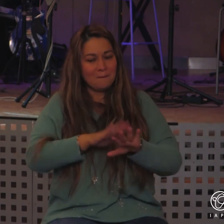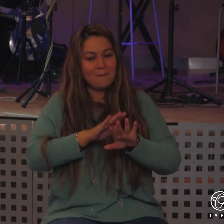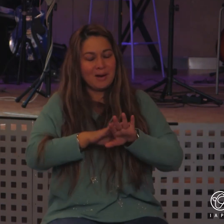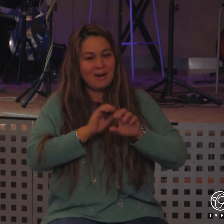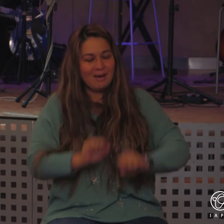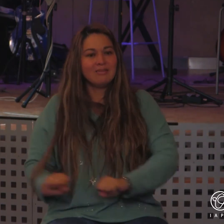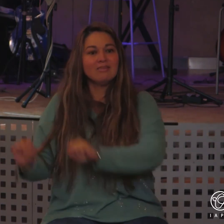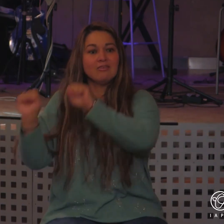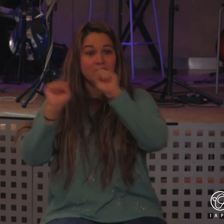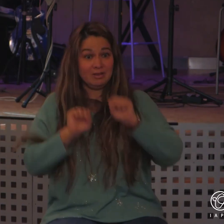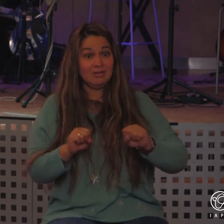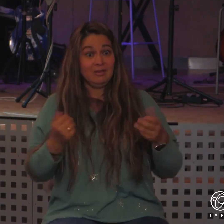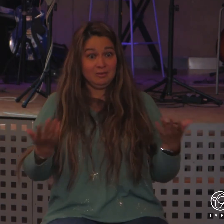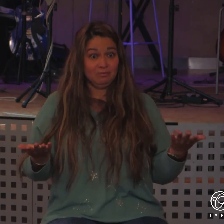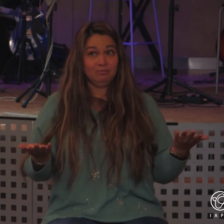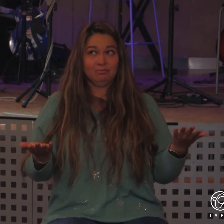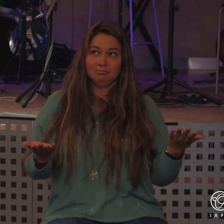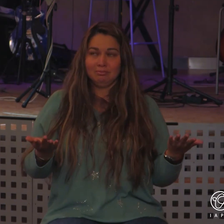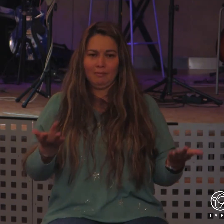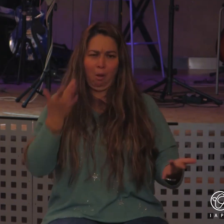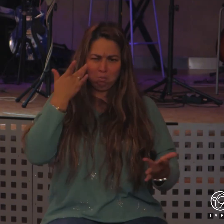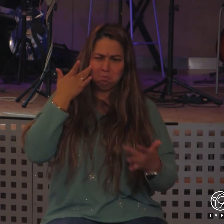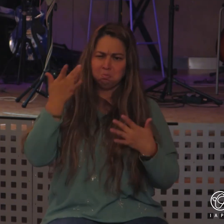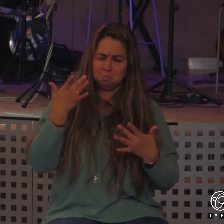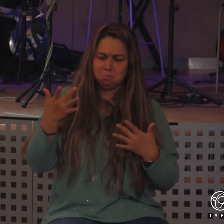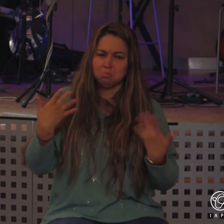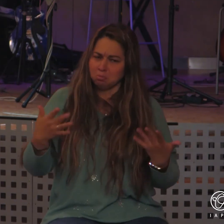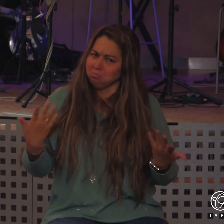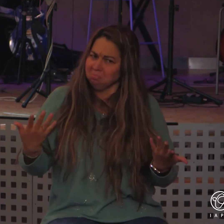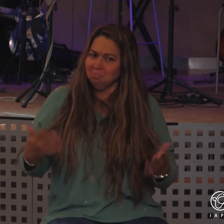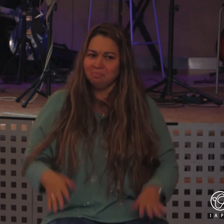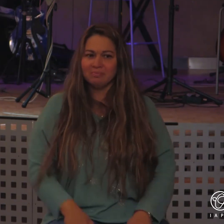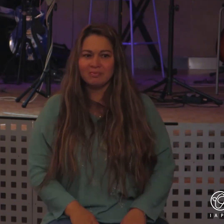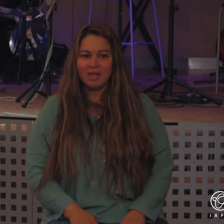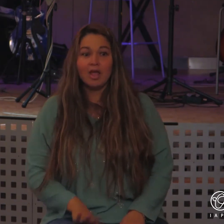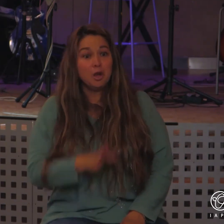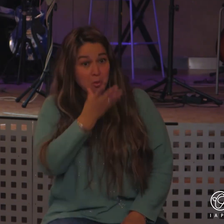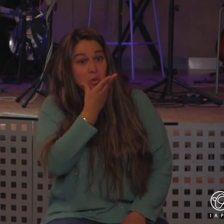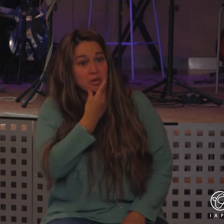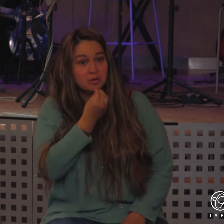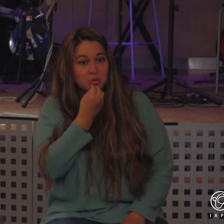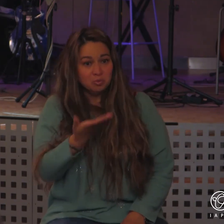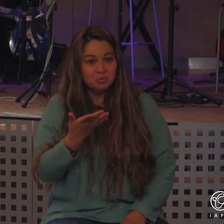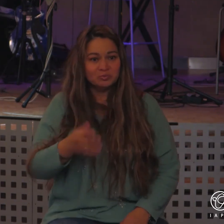defensa. A mí me ha parecido bastante bonito.